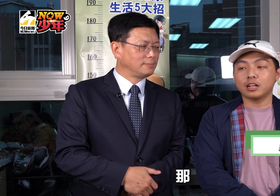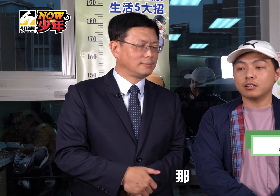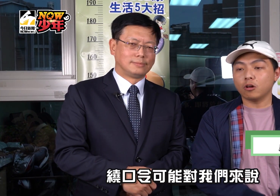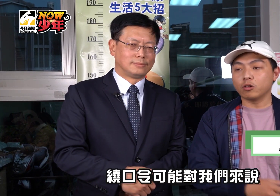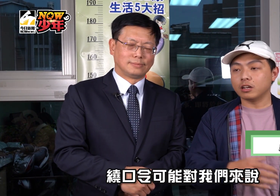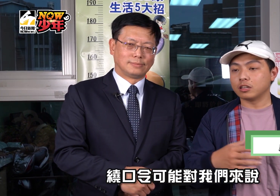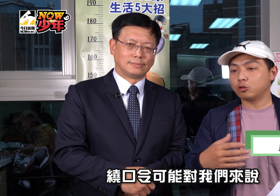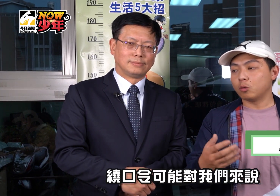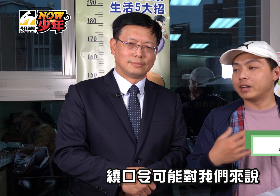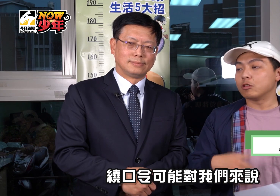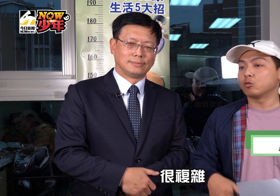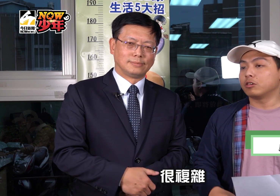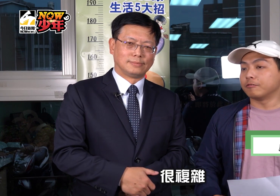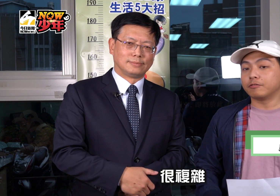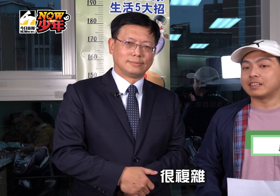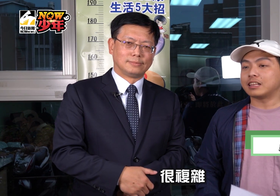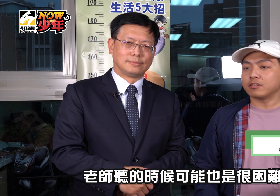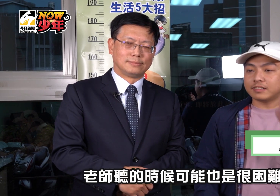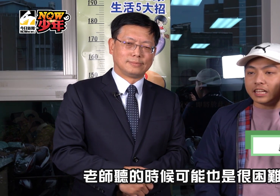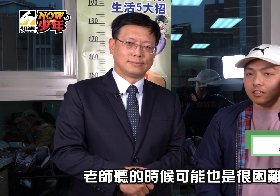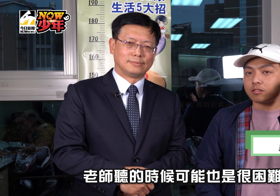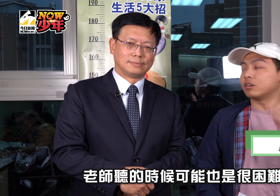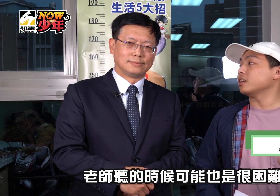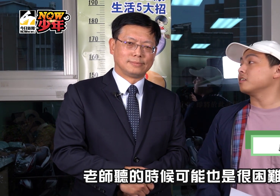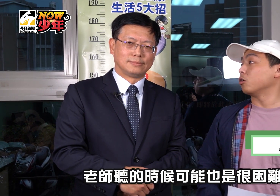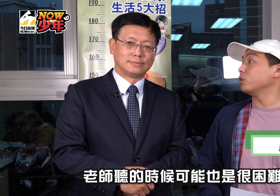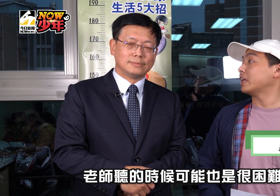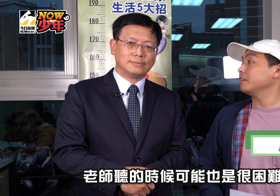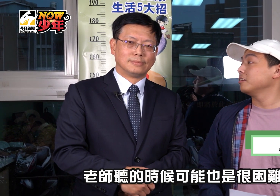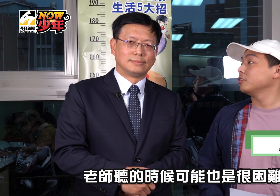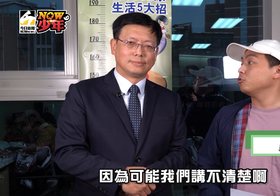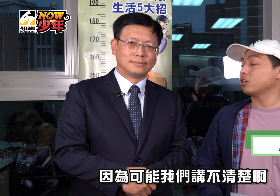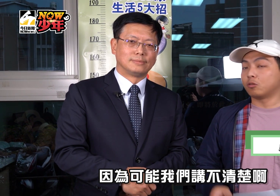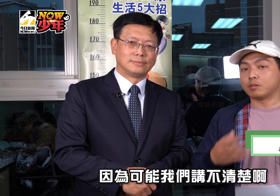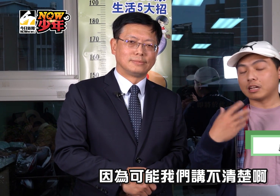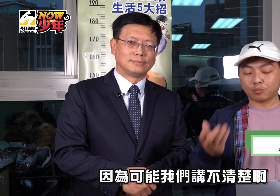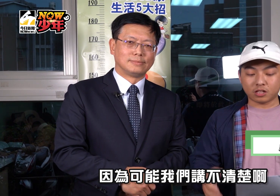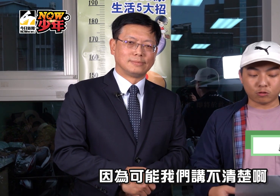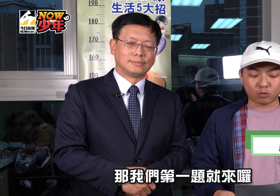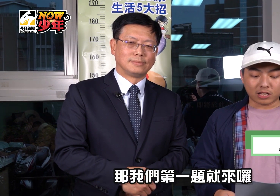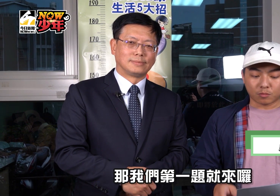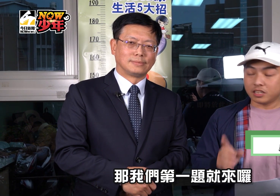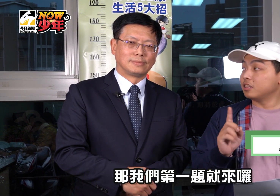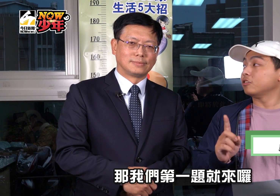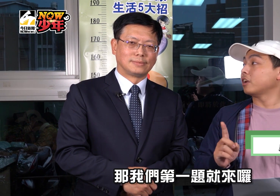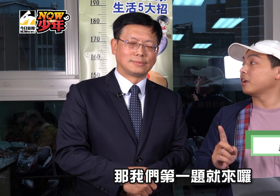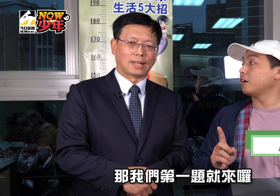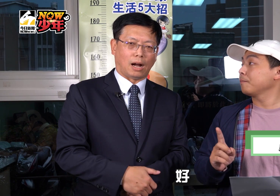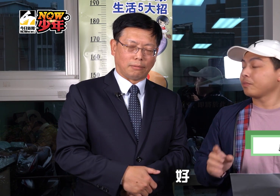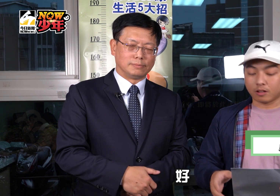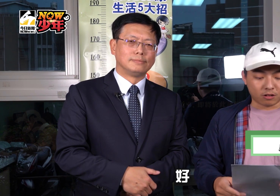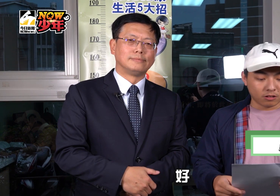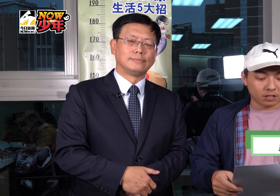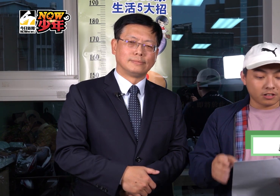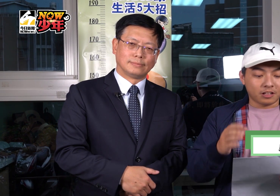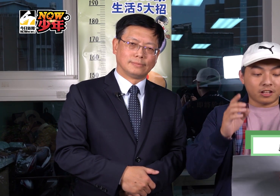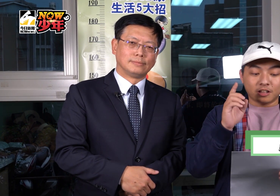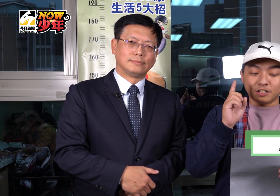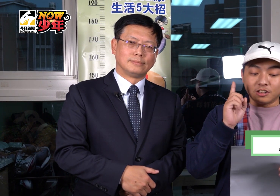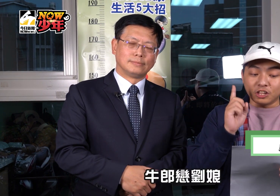绕口令可能对我们来说有点复杂，那老师听的时候可能也是很困难，也有可能我们讲的不清楚啊。那我们第一题就来了。好，